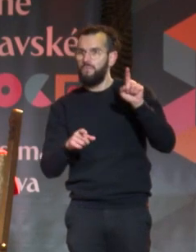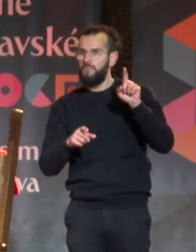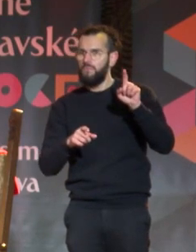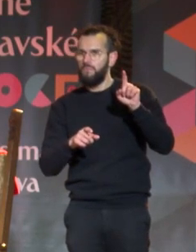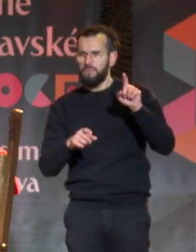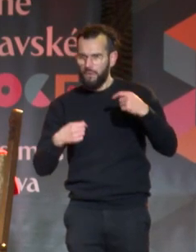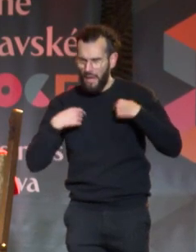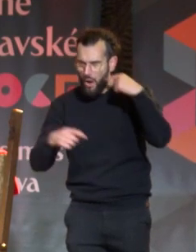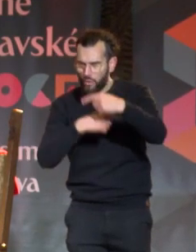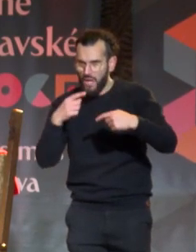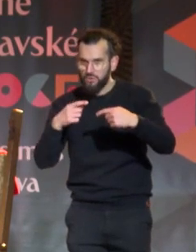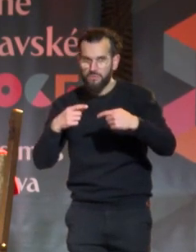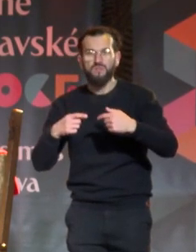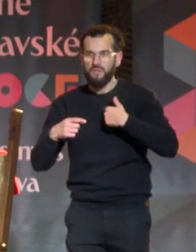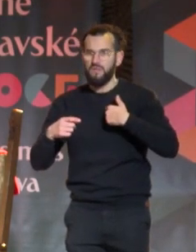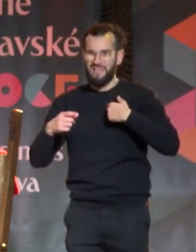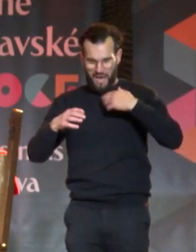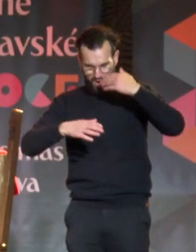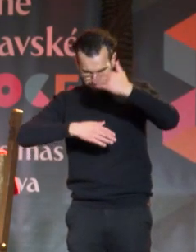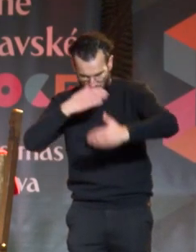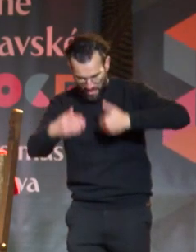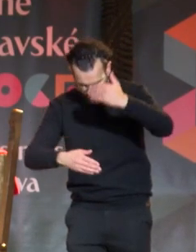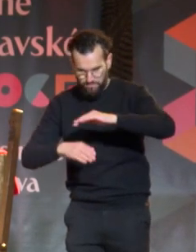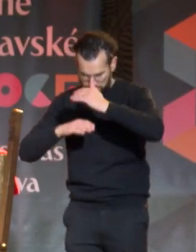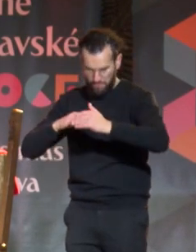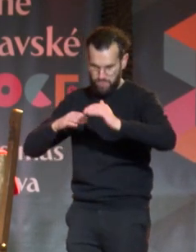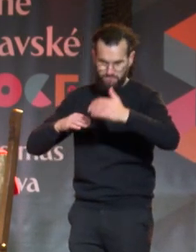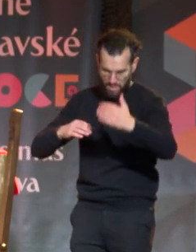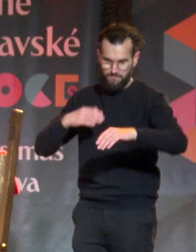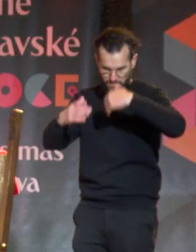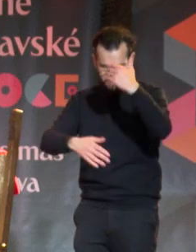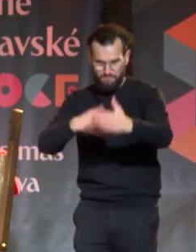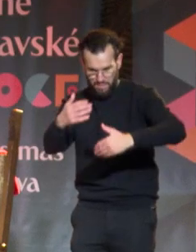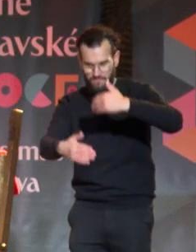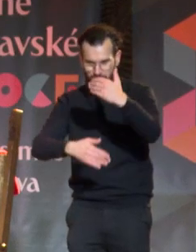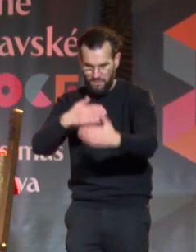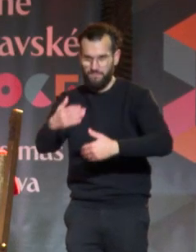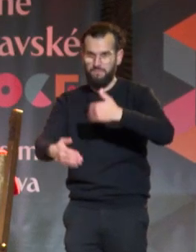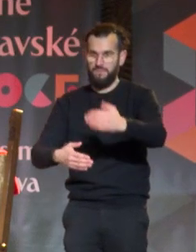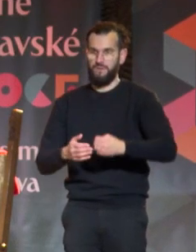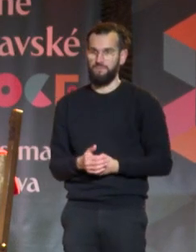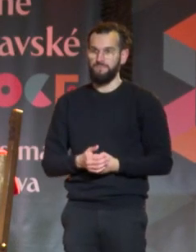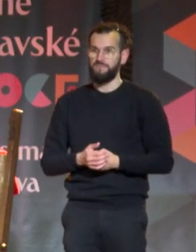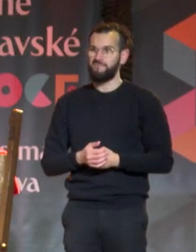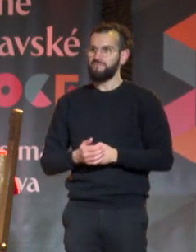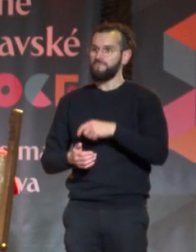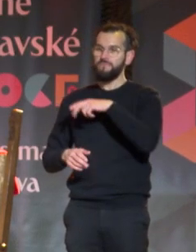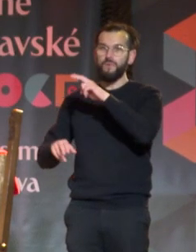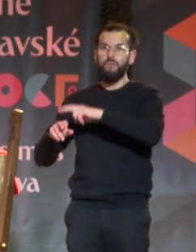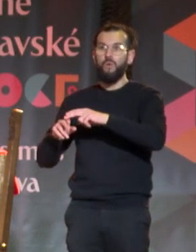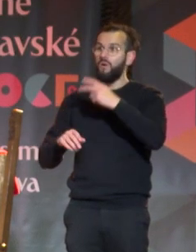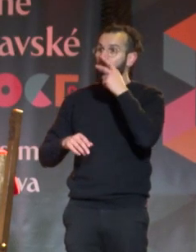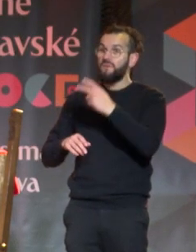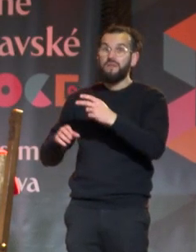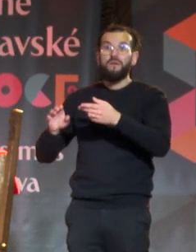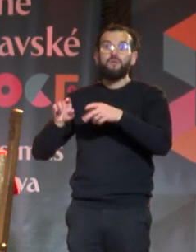alebo to len ja robím po schodisku kotrmelce a nejdem zastaviť? Za mnou kmitajú obrátené